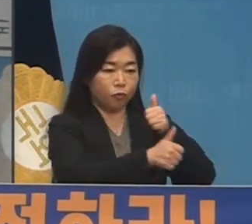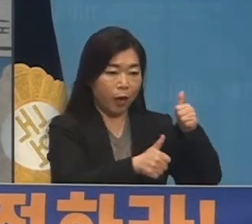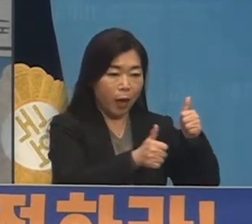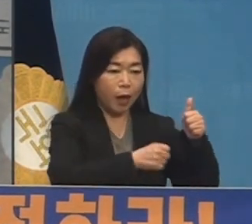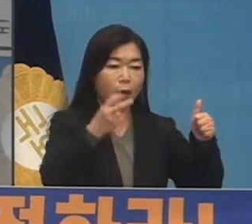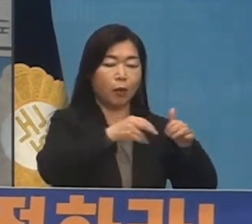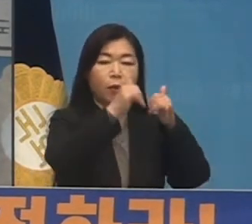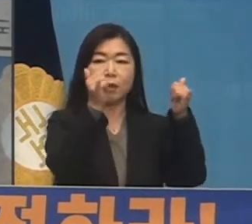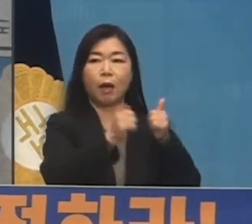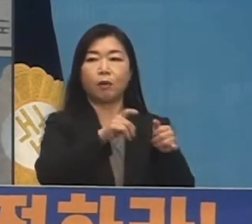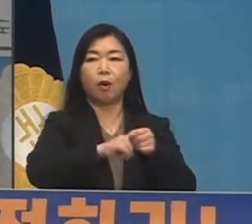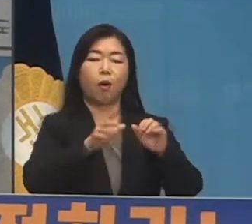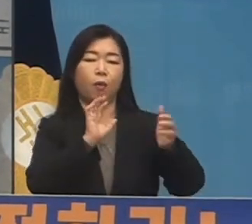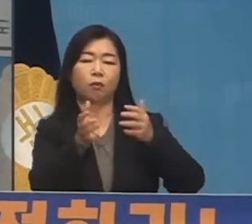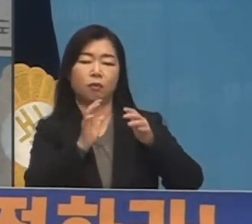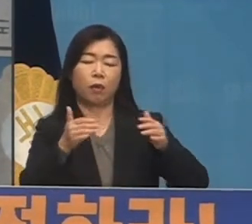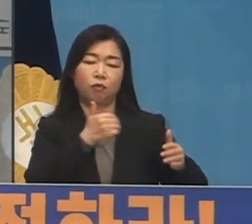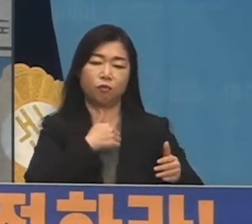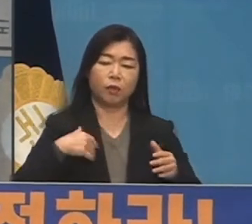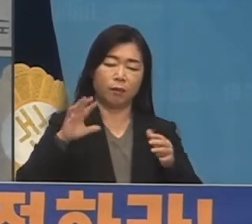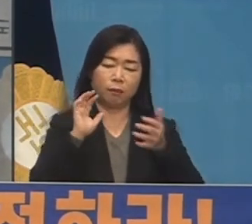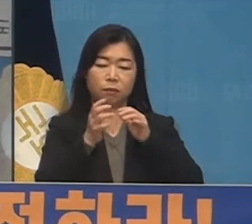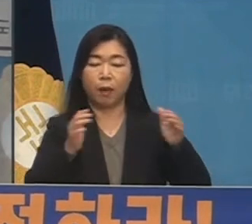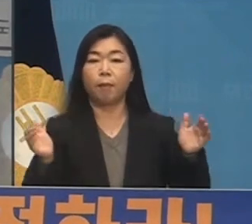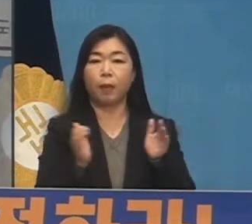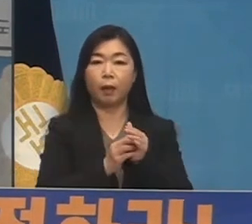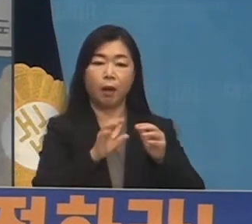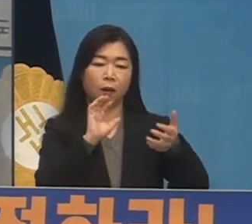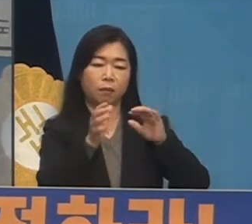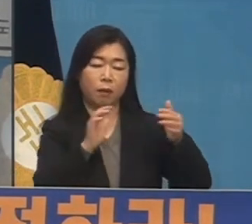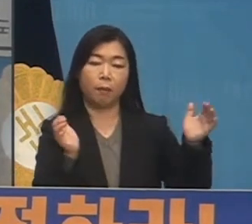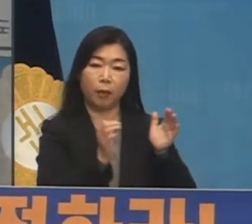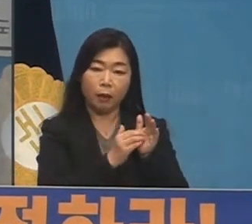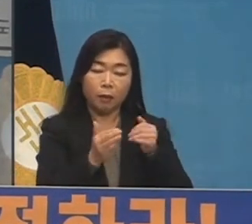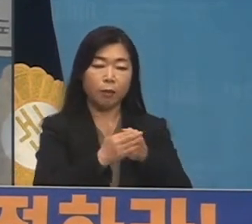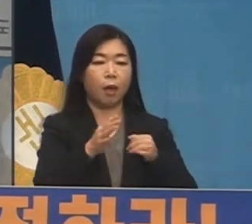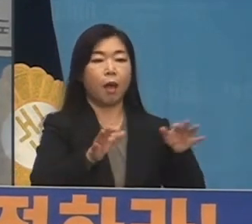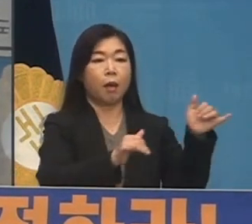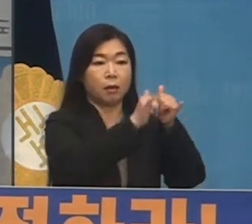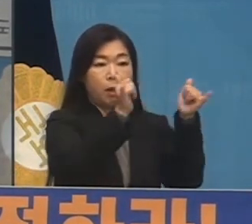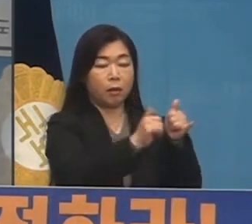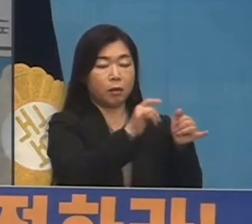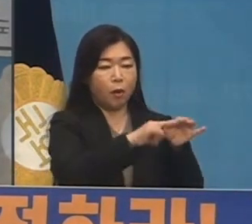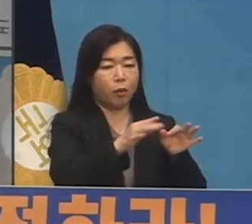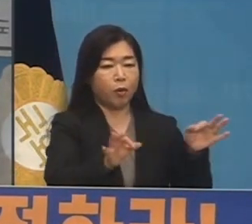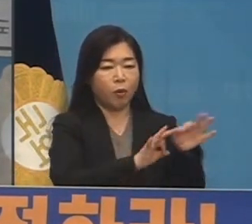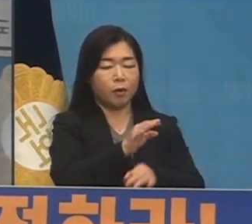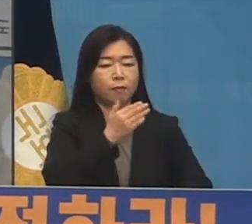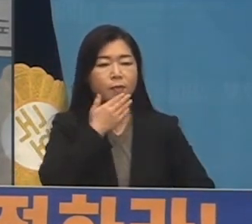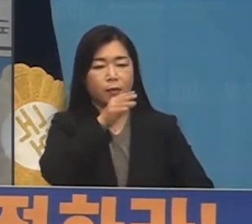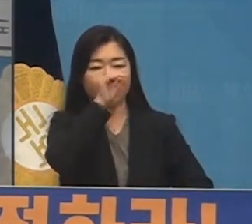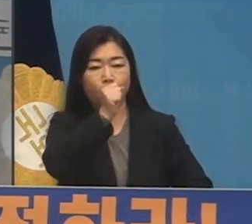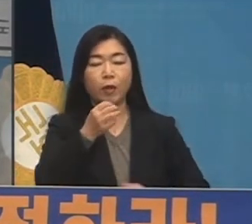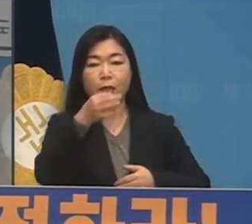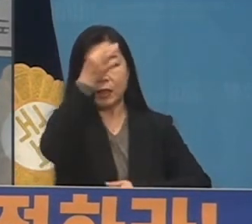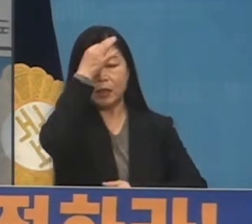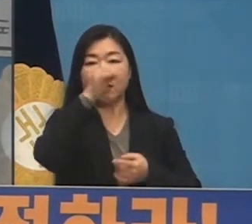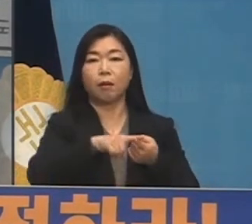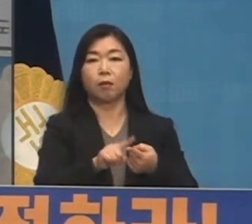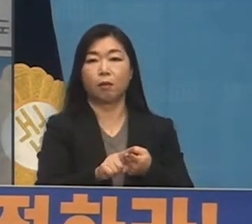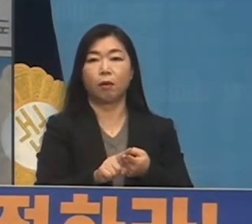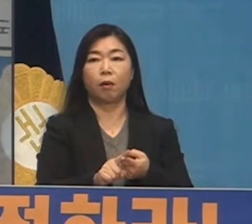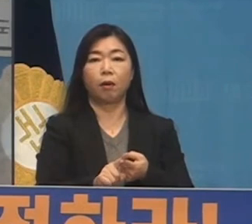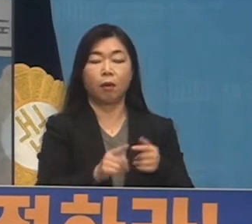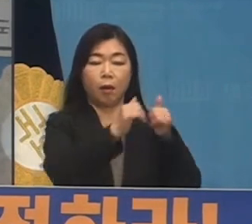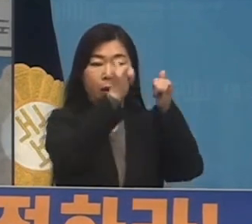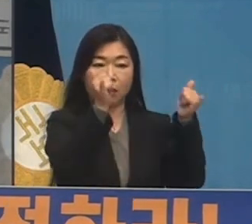비롯하여 사회적 논의는 충분히 이루어졌고 사회적 경제의 순기능에 대하여 사회적으로 우호적인